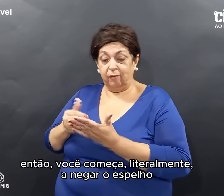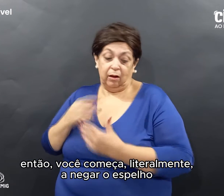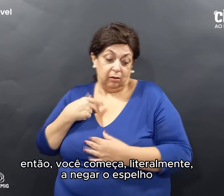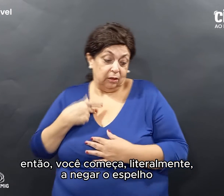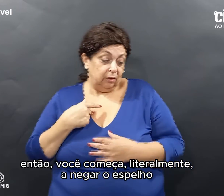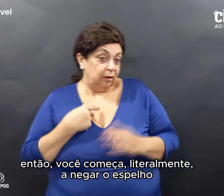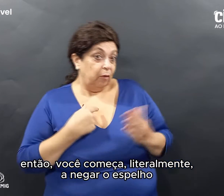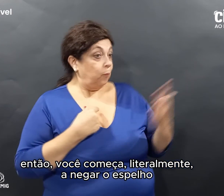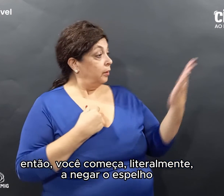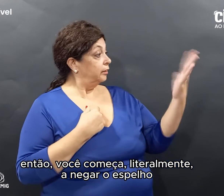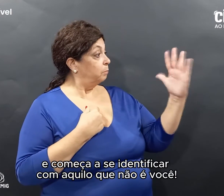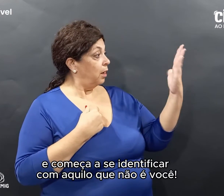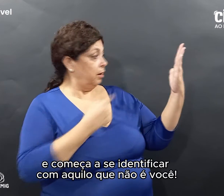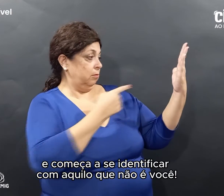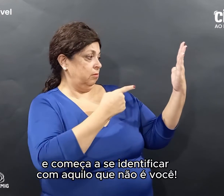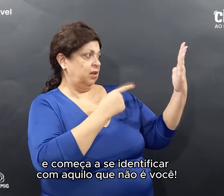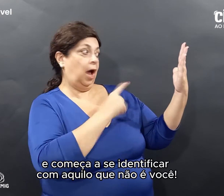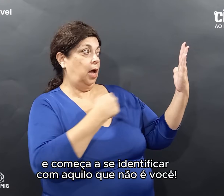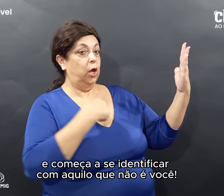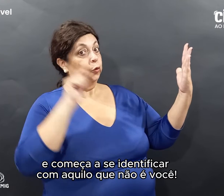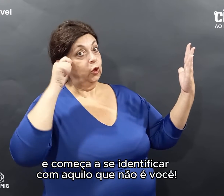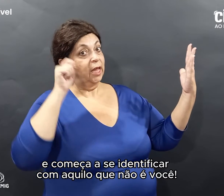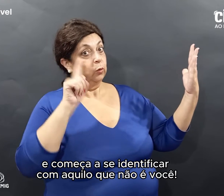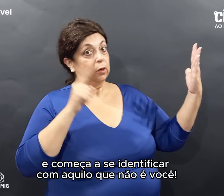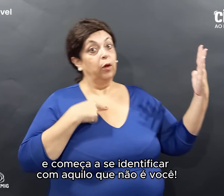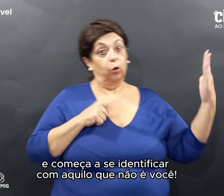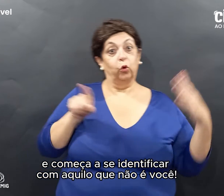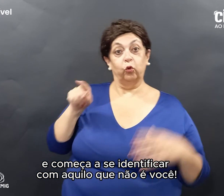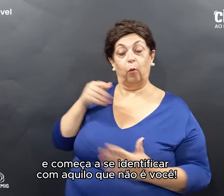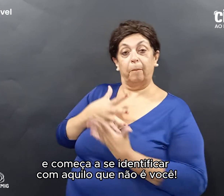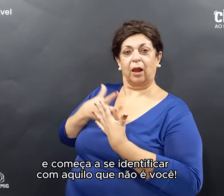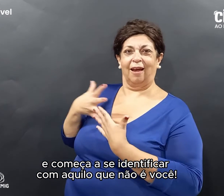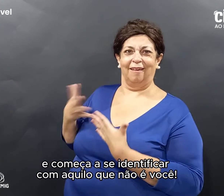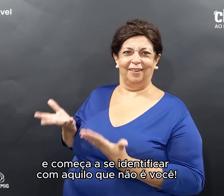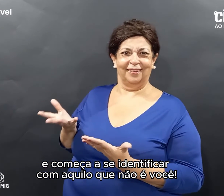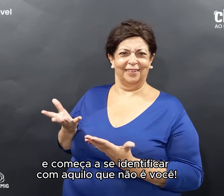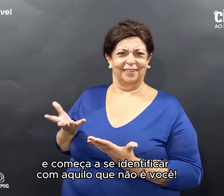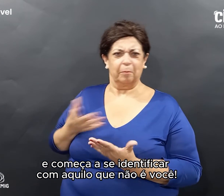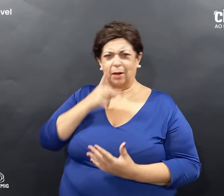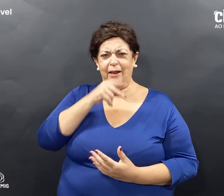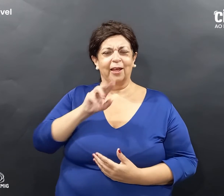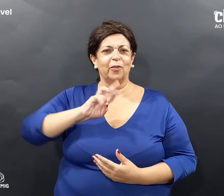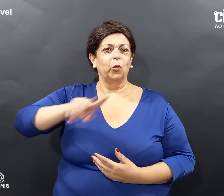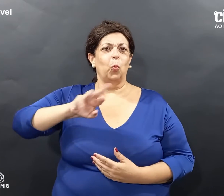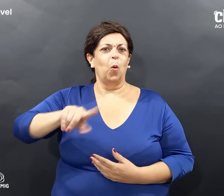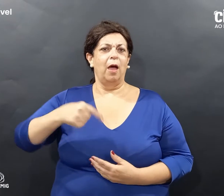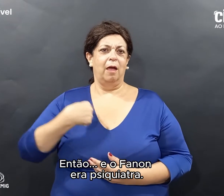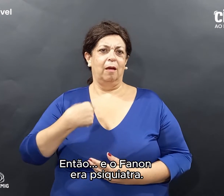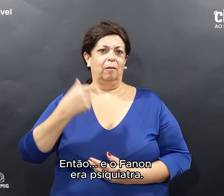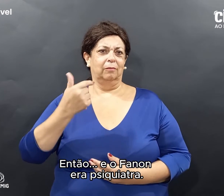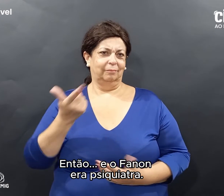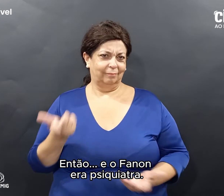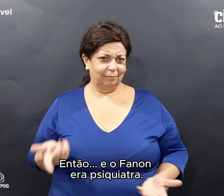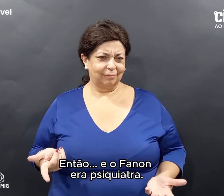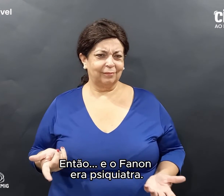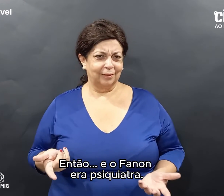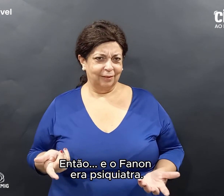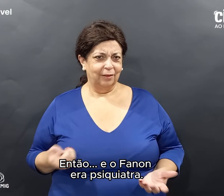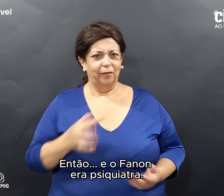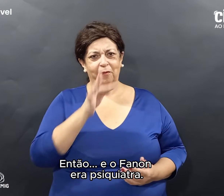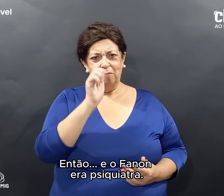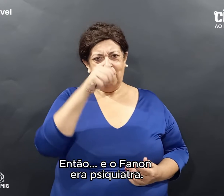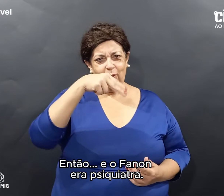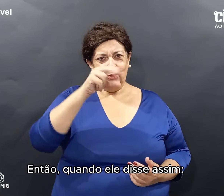negar o espelho, né? E começa a se identificar com aquilo que não é você. Então, e o Fanon